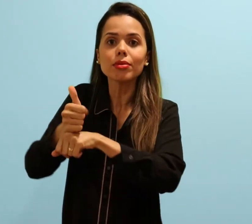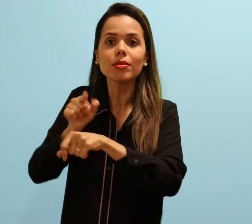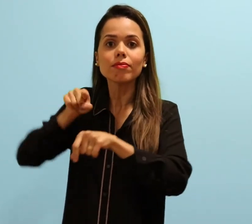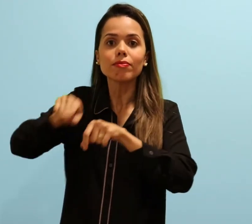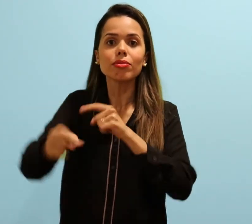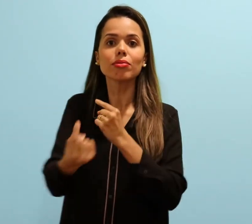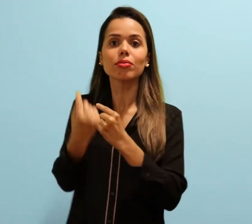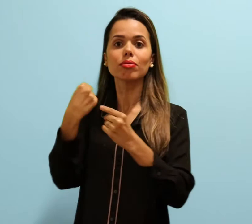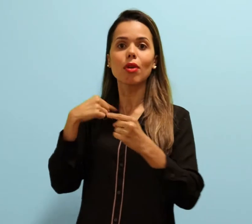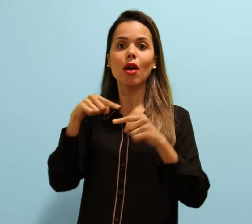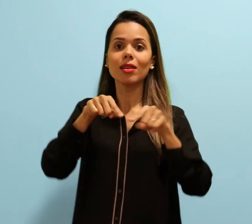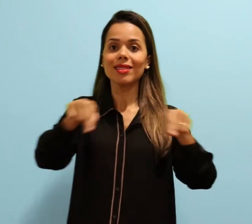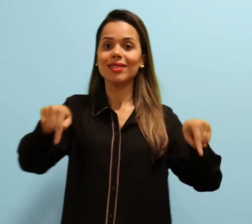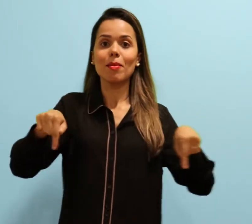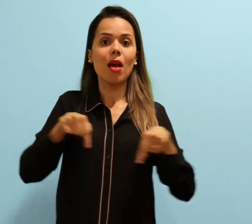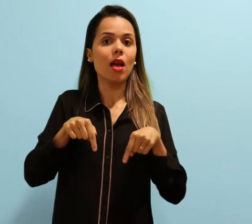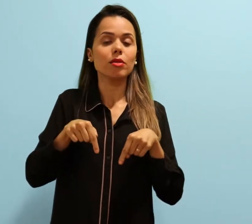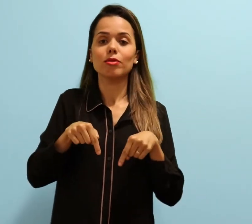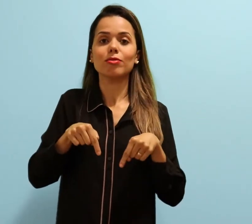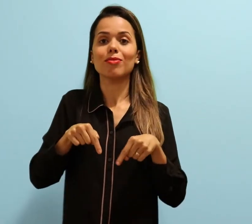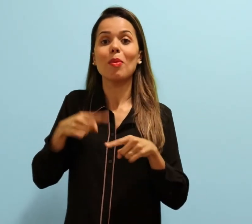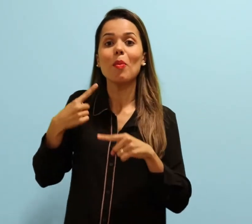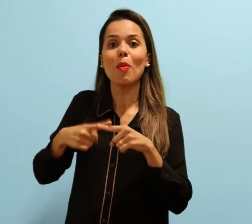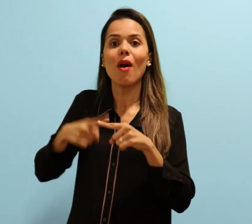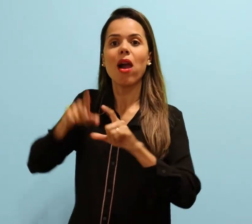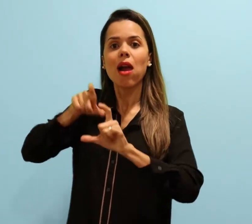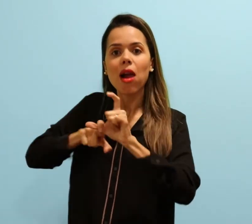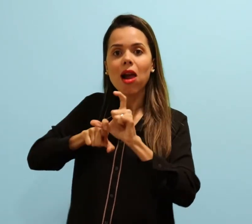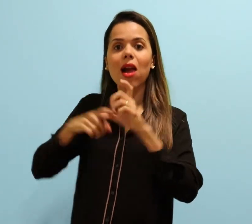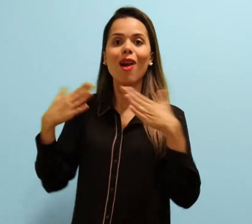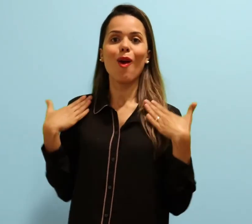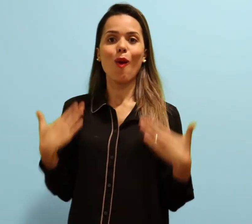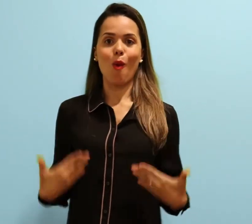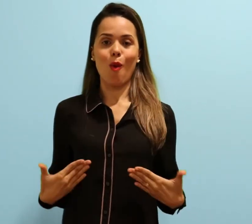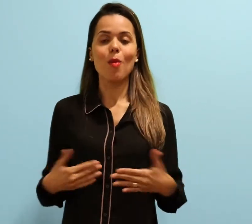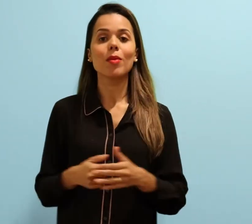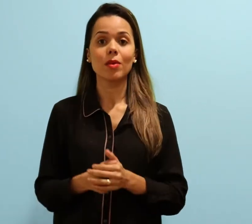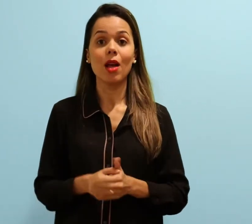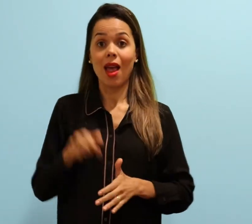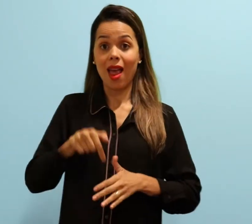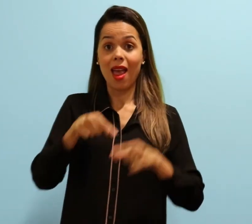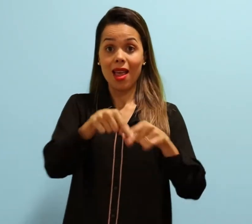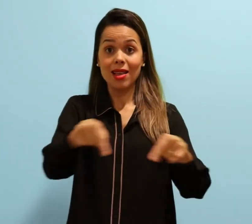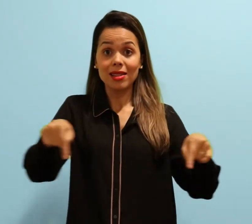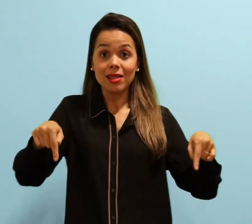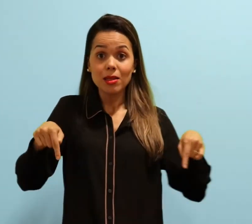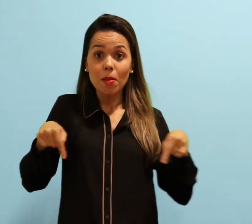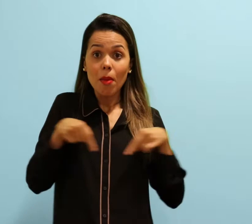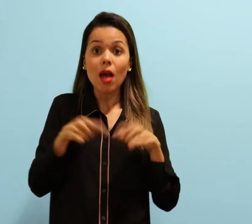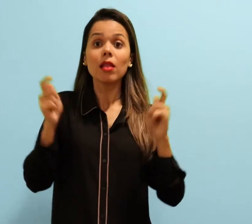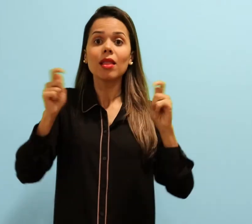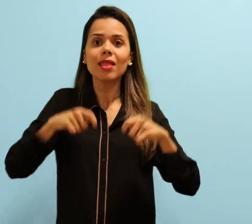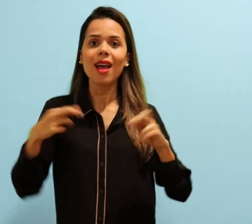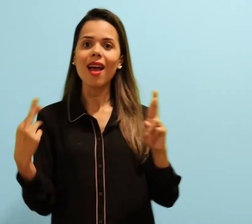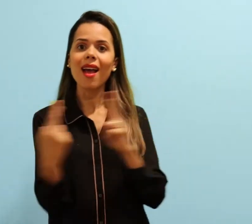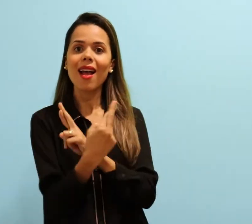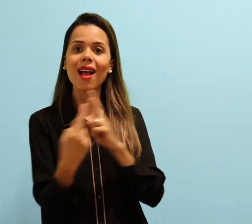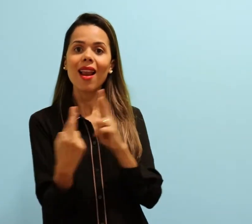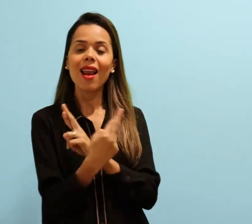um deslocamento no espaço, já que é o espaço que possibilita as relações entre